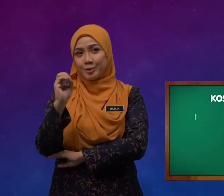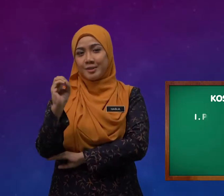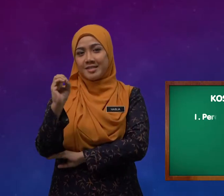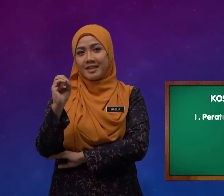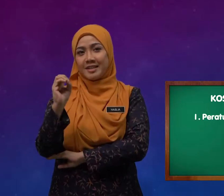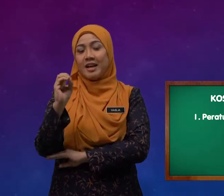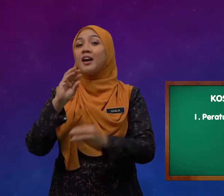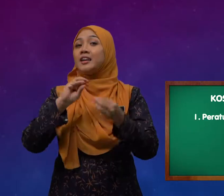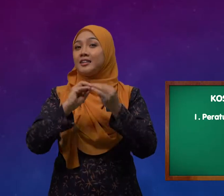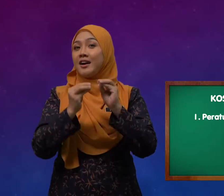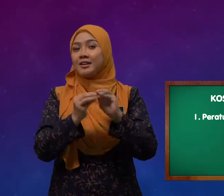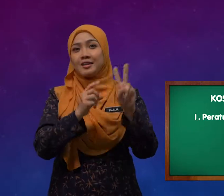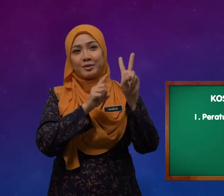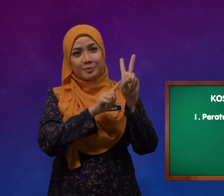peratus, yang kedua,